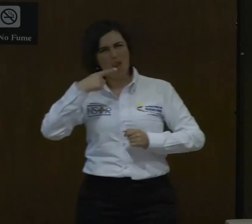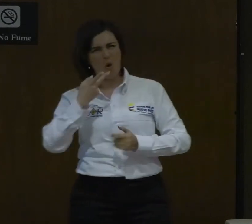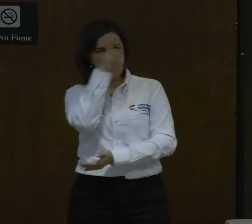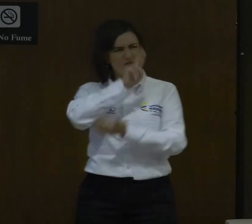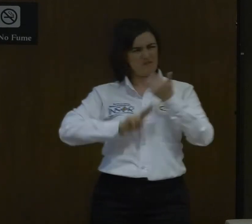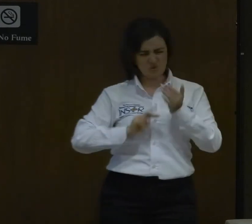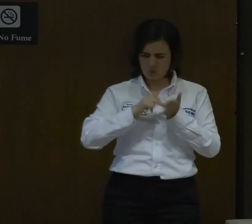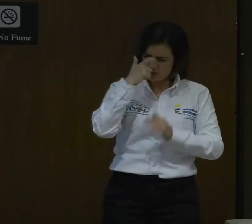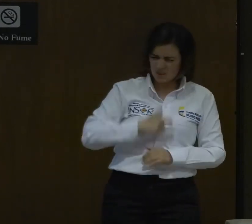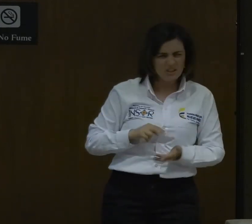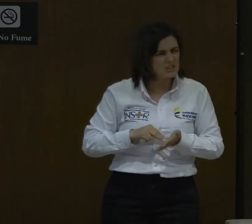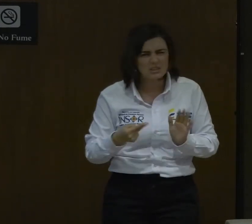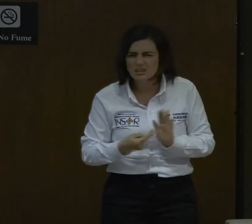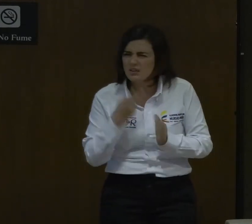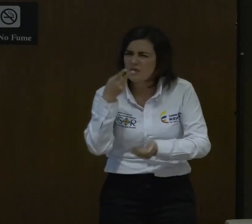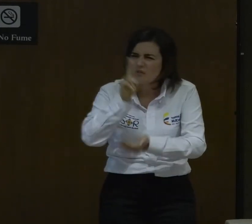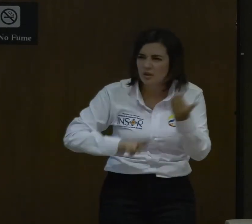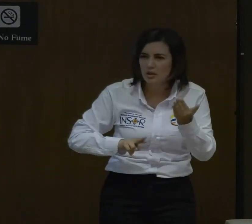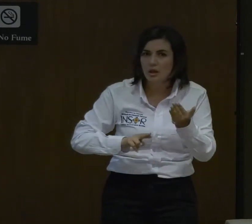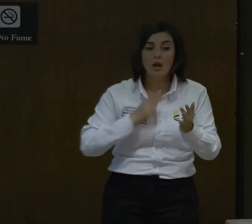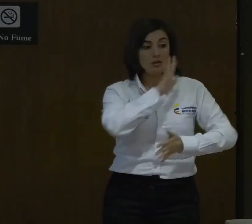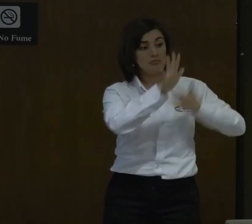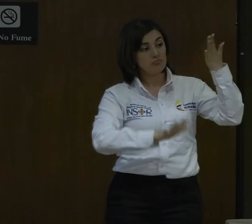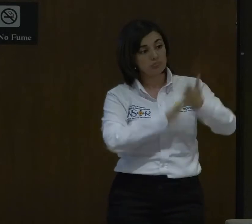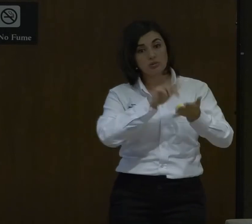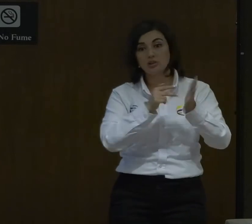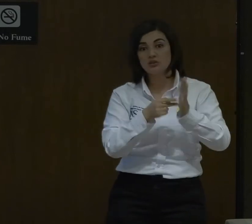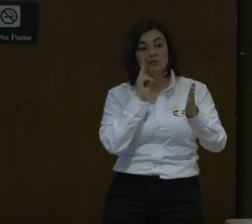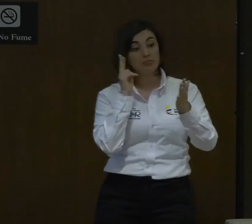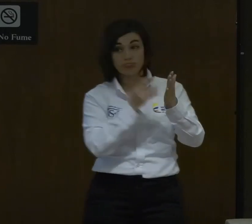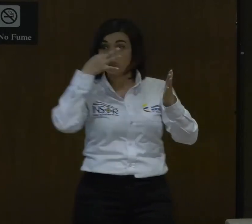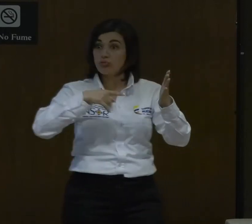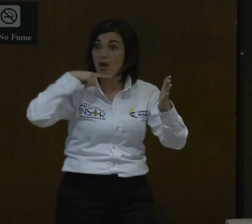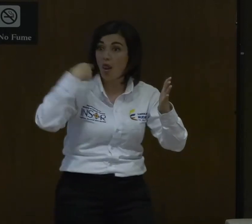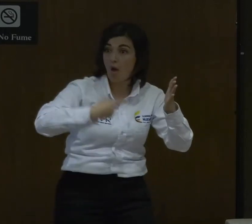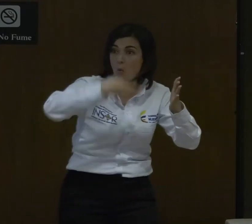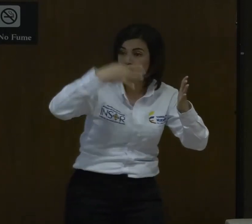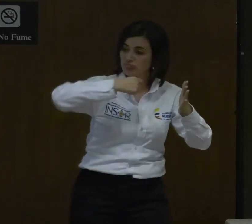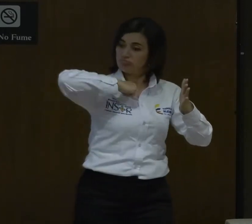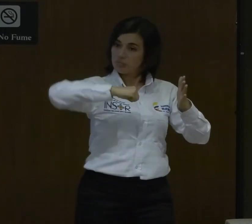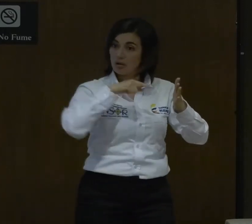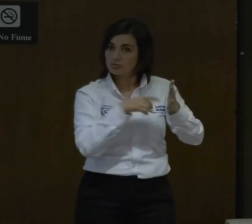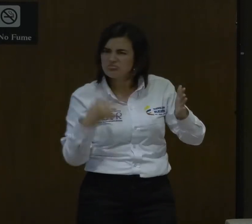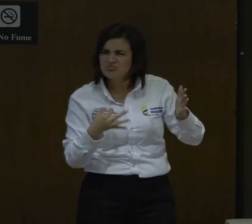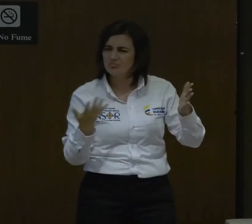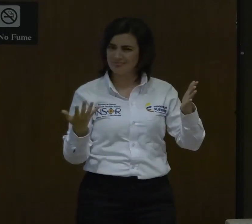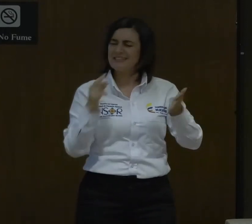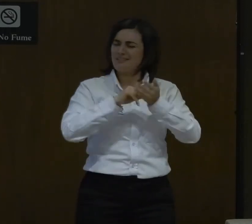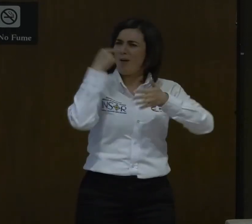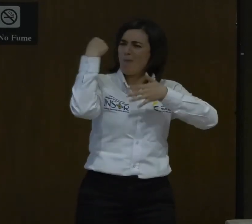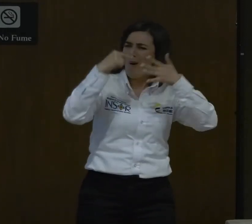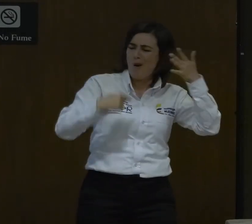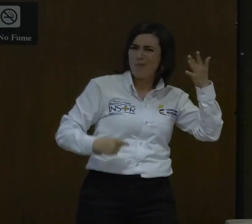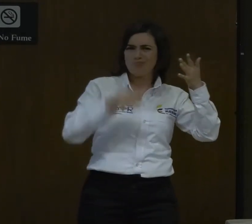Ha tenido reconocimiento de las lenguas de señas como lengua de pleno derecho. También ha cambiado